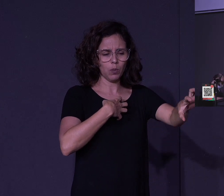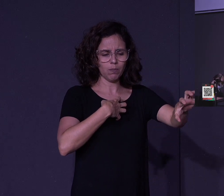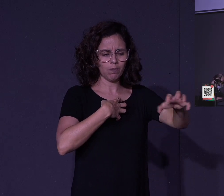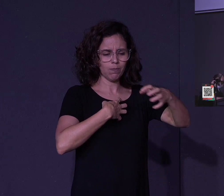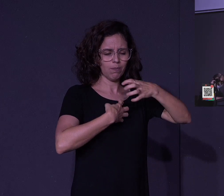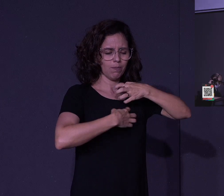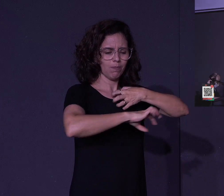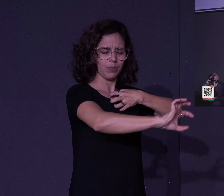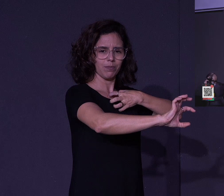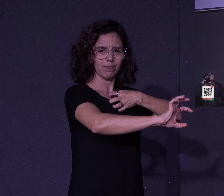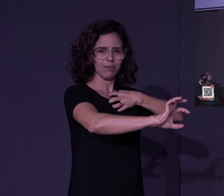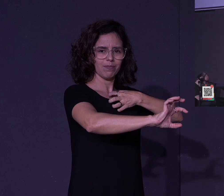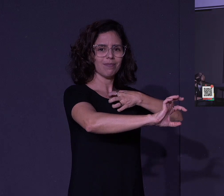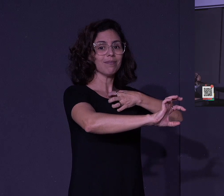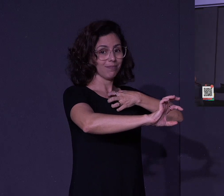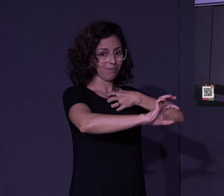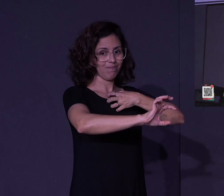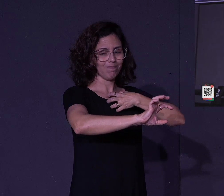A gente vive numa sociedade insensível.